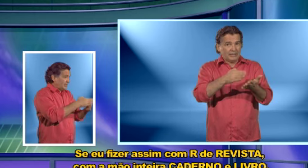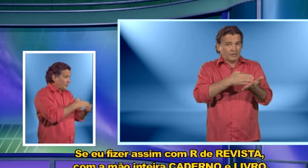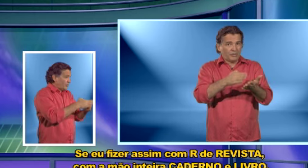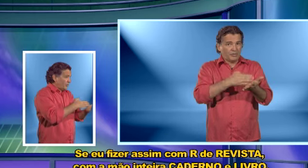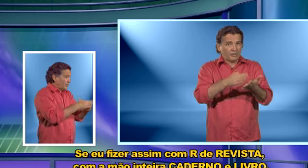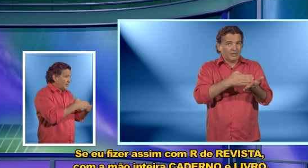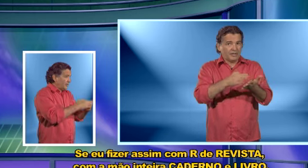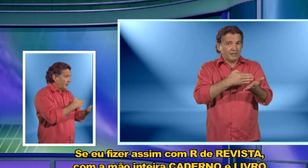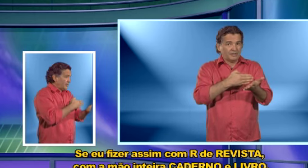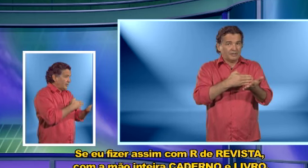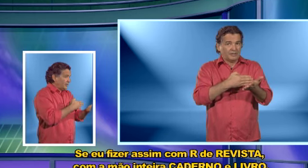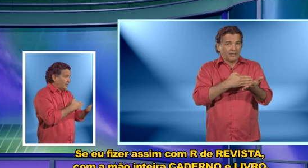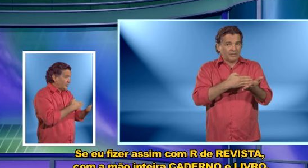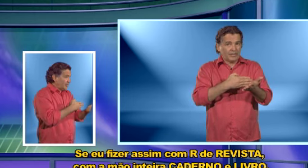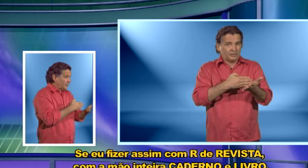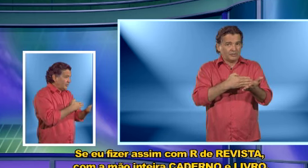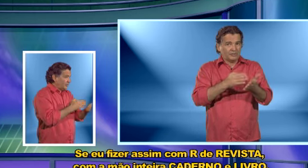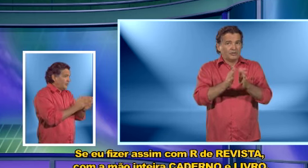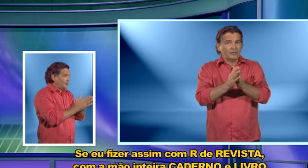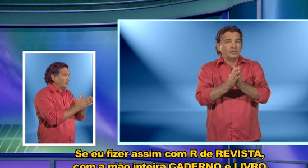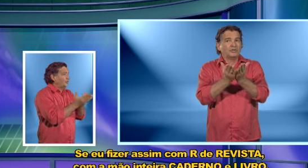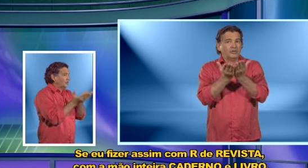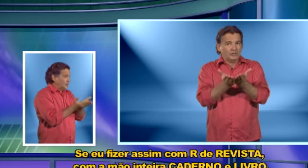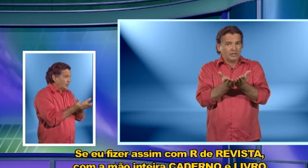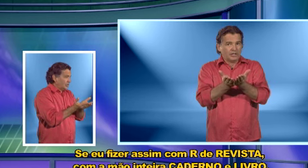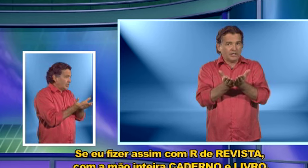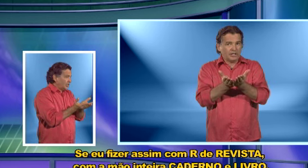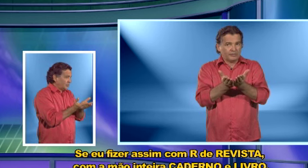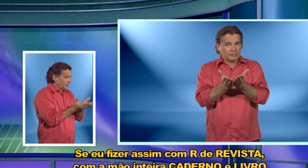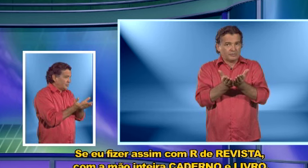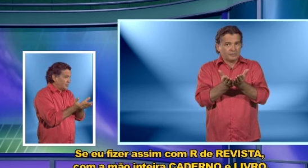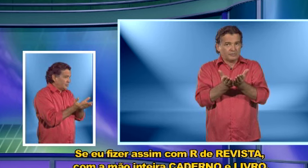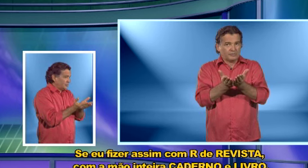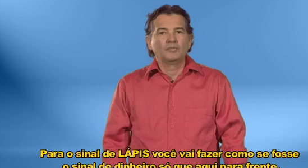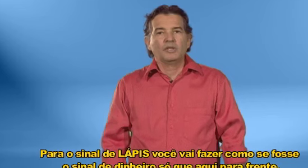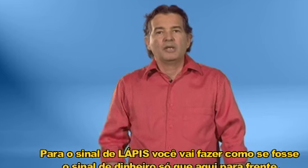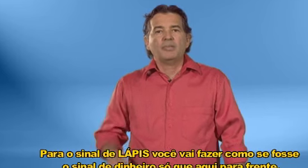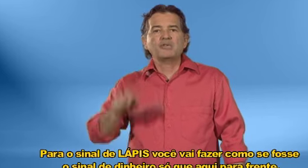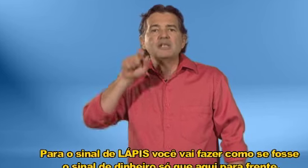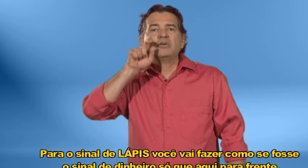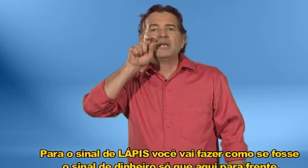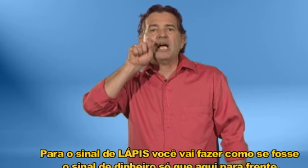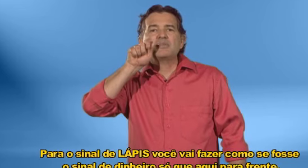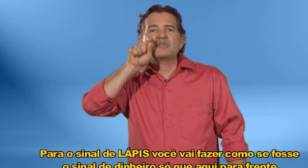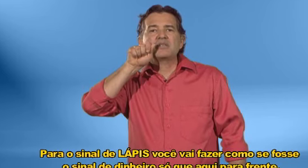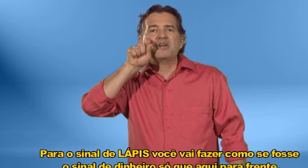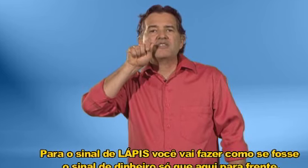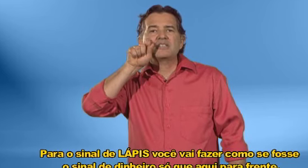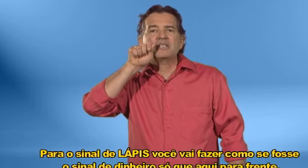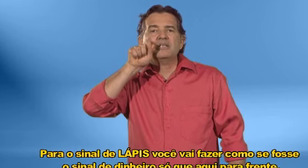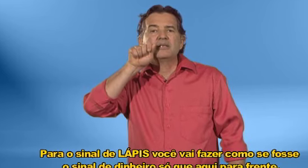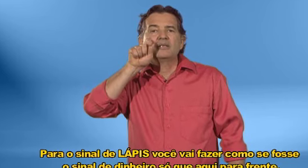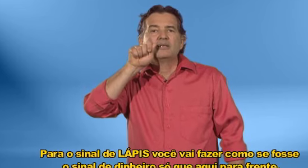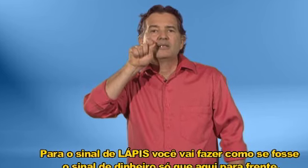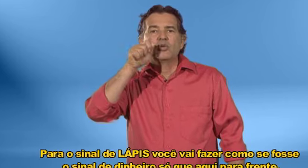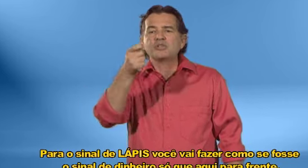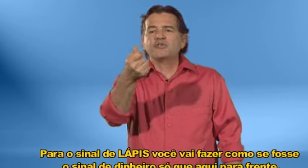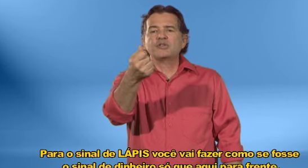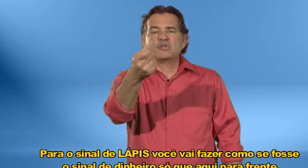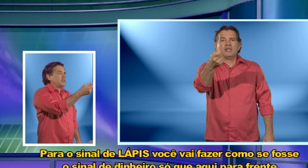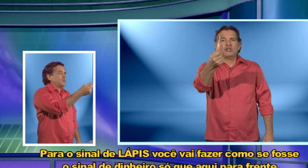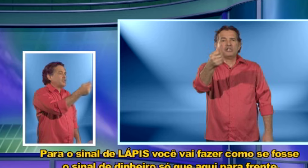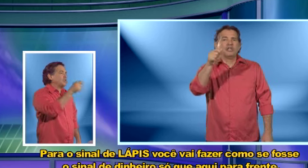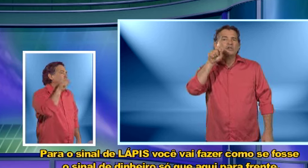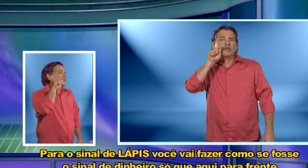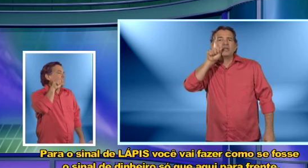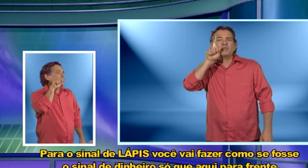com a mão inteira, caderno e livro. Para o sinal de lápis, você vai fazer como se